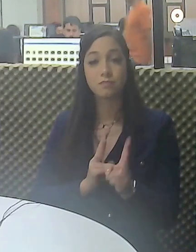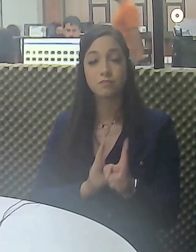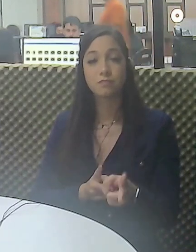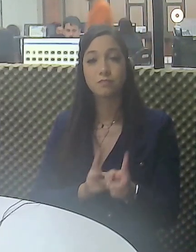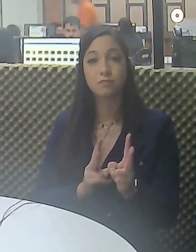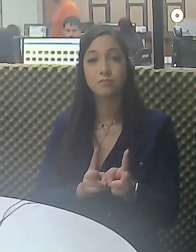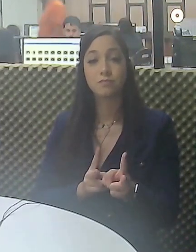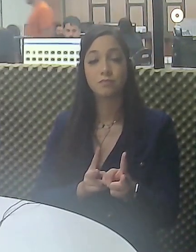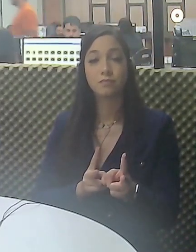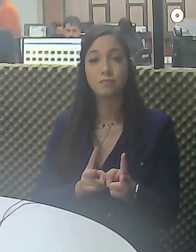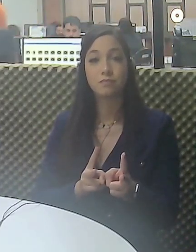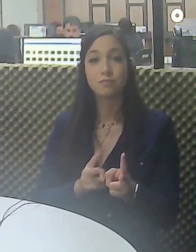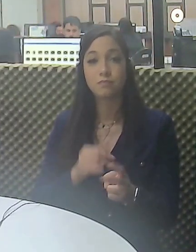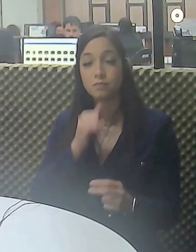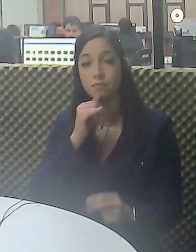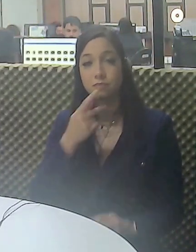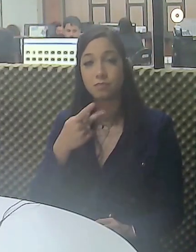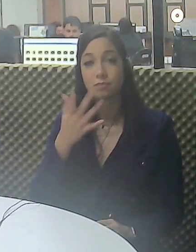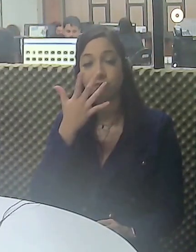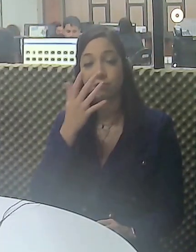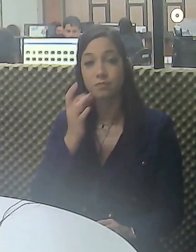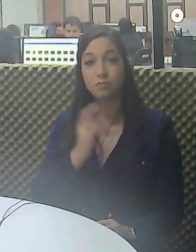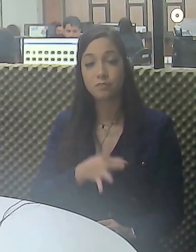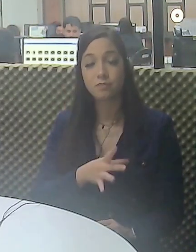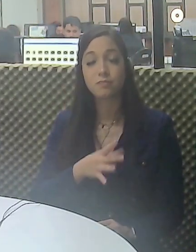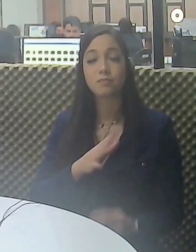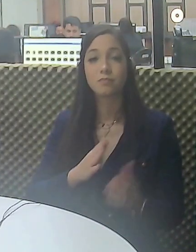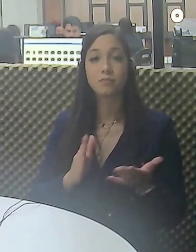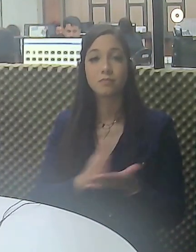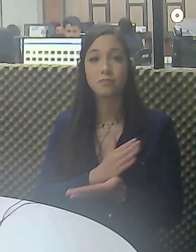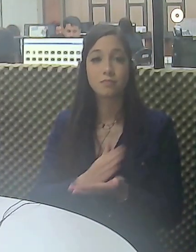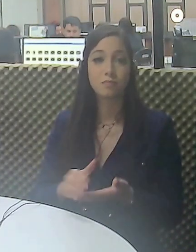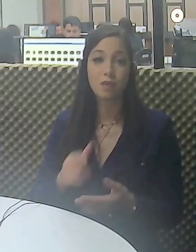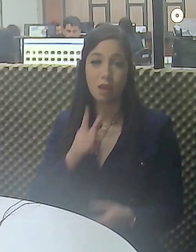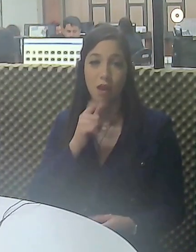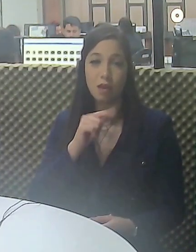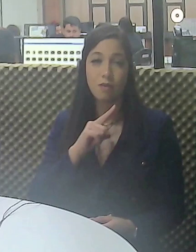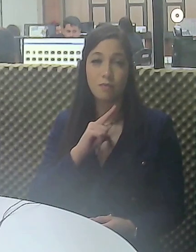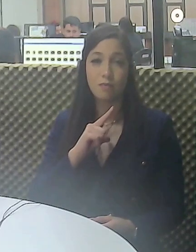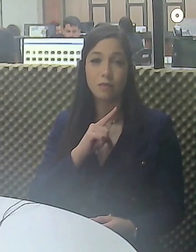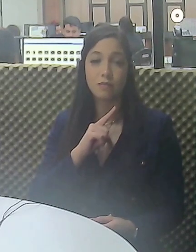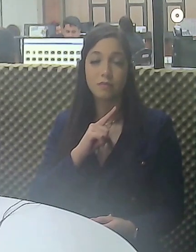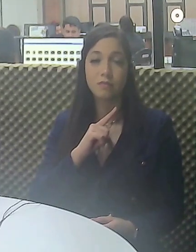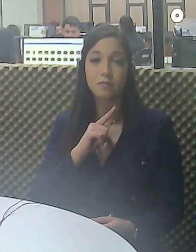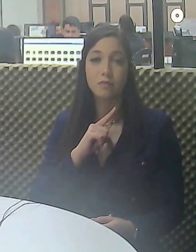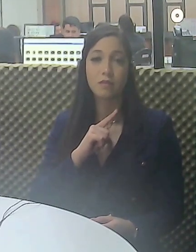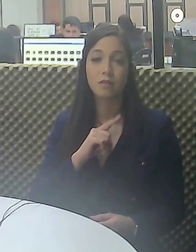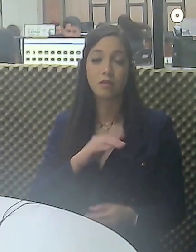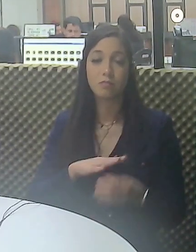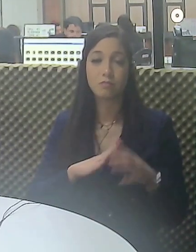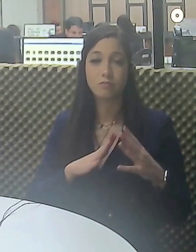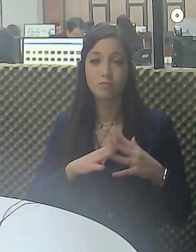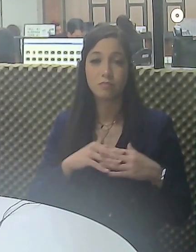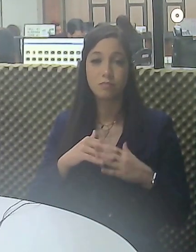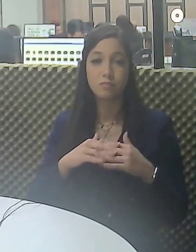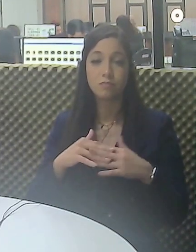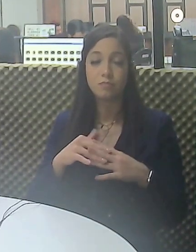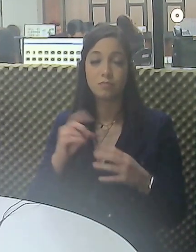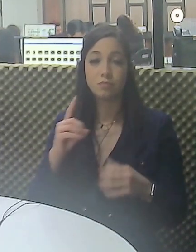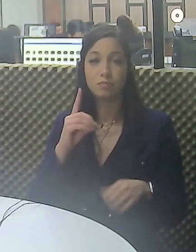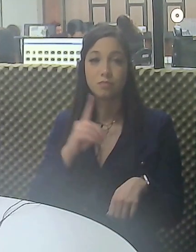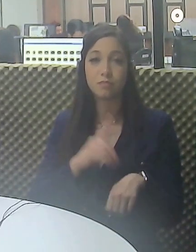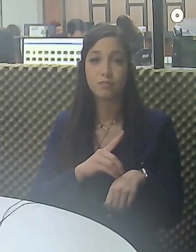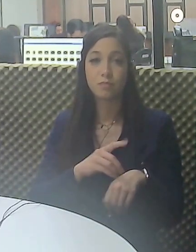Então, aquele seu lixo, aquele entulho, aquilo que possa ter água parada, que pode causar o acúmulo de água e aí a proliferação